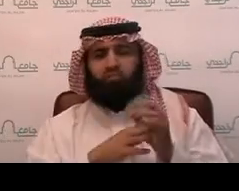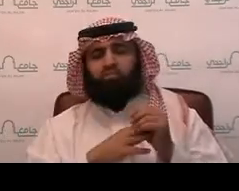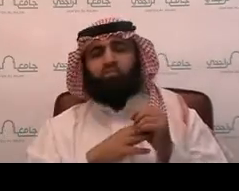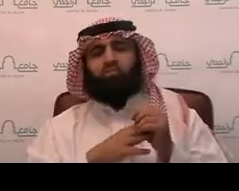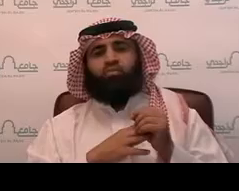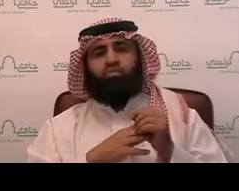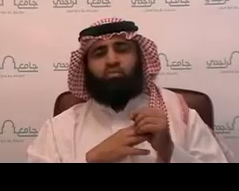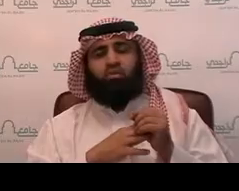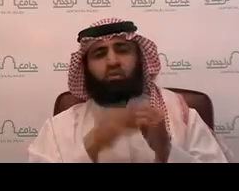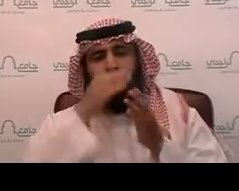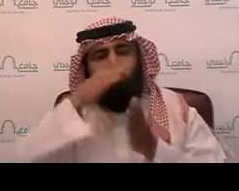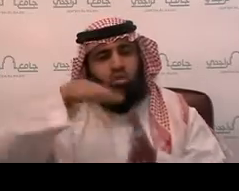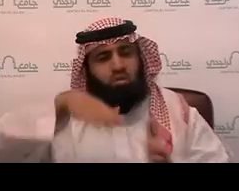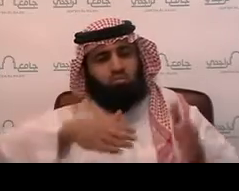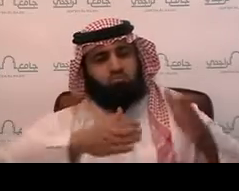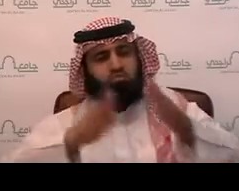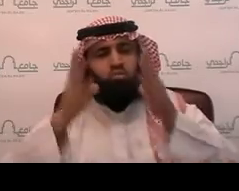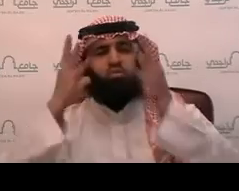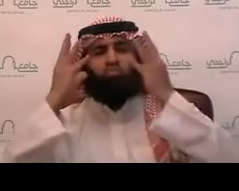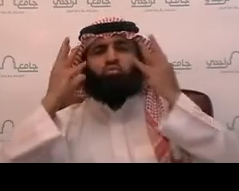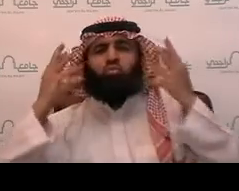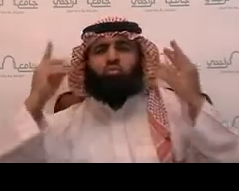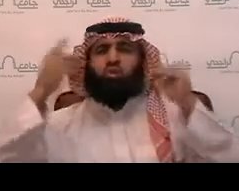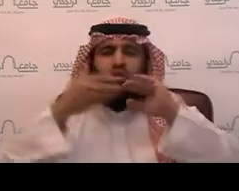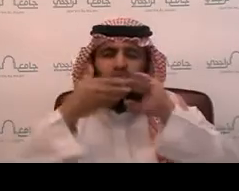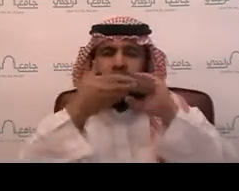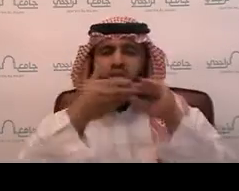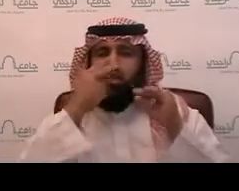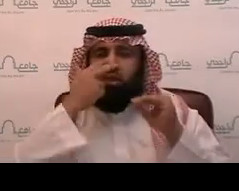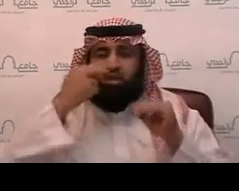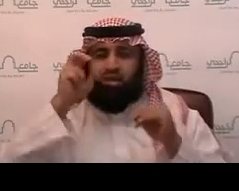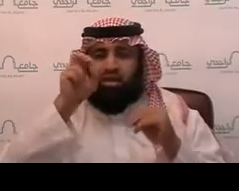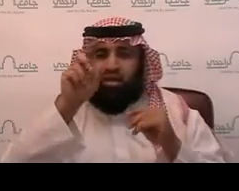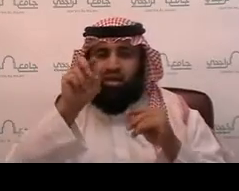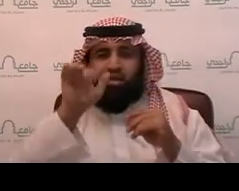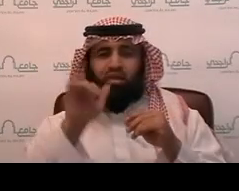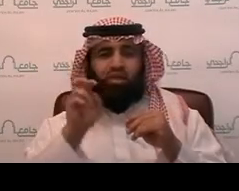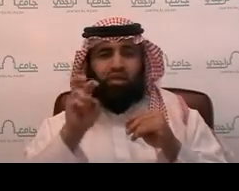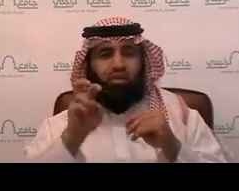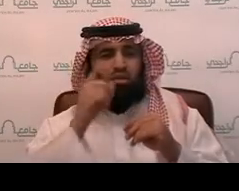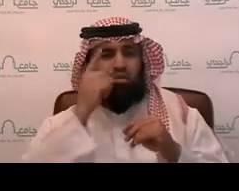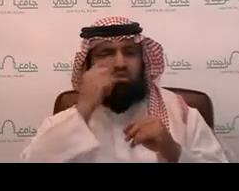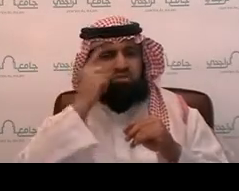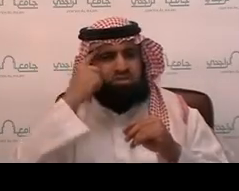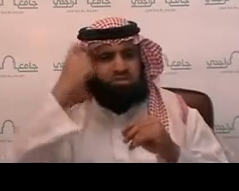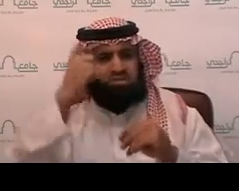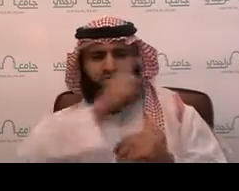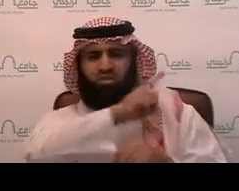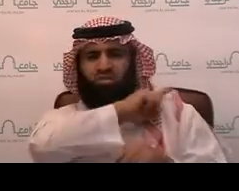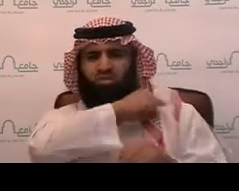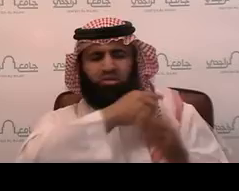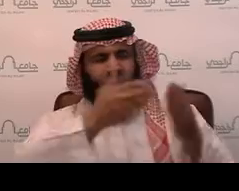وجعلنا الأنهار تجري من تحتهم فأهلكناهم بذنوبهم وأنشأنا من بعدهم